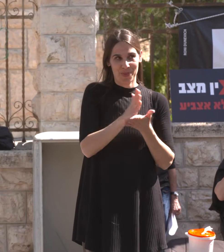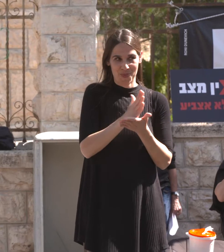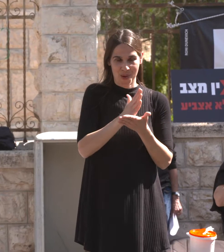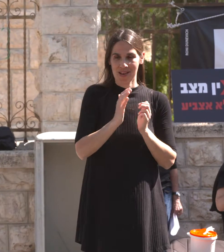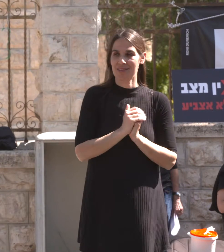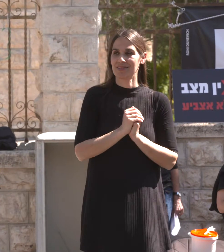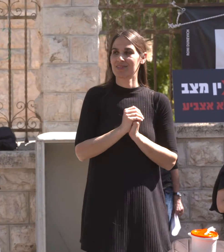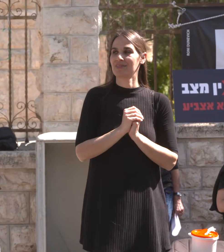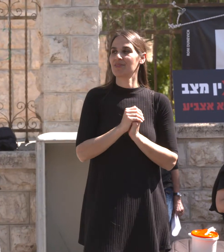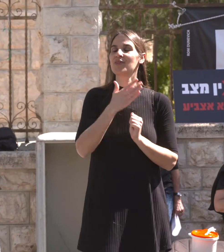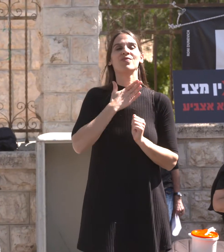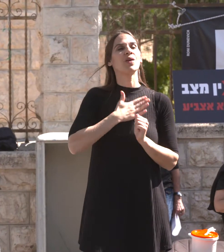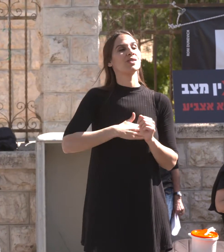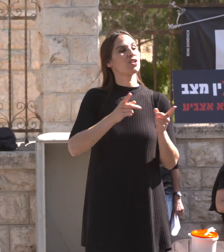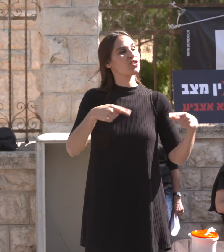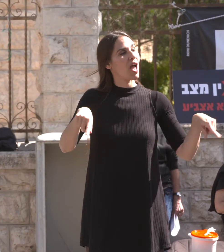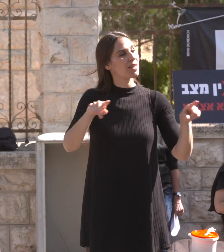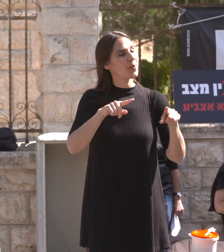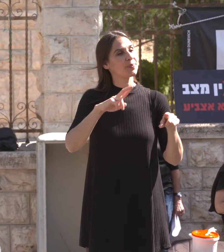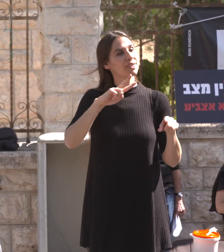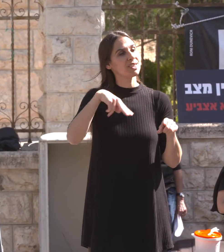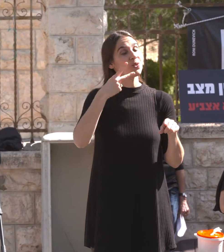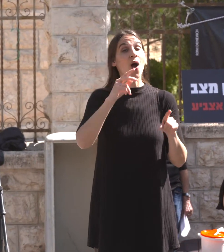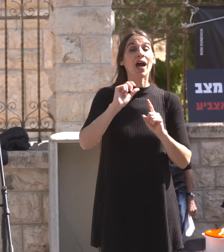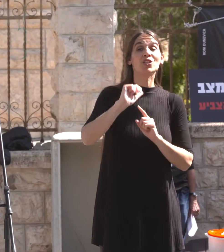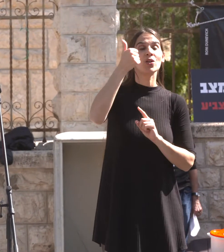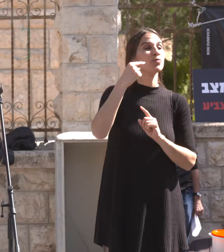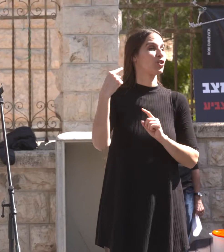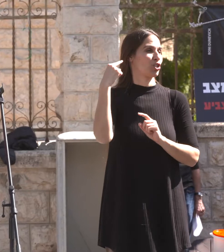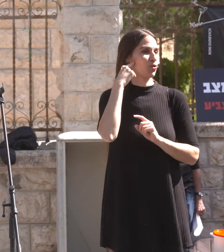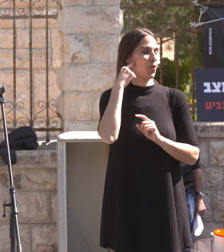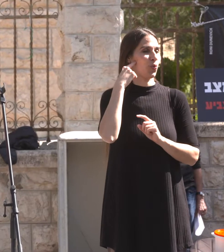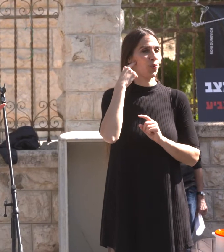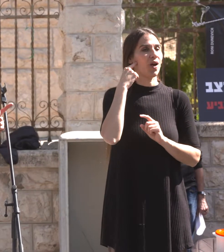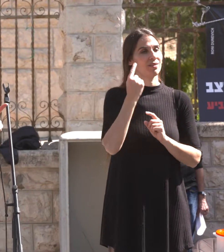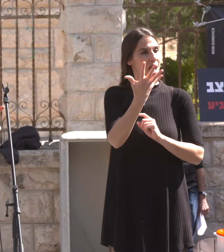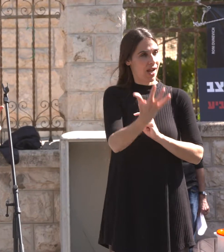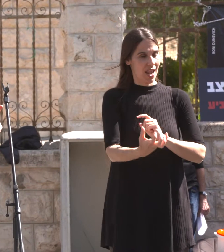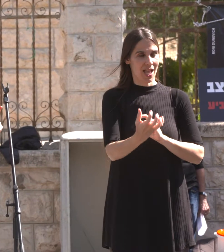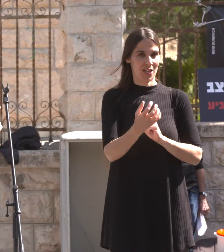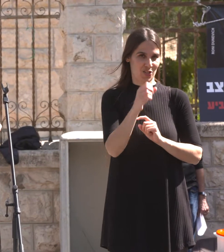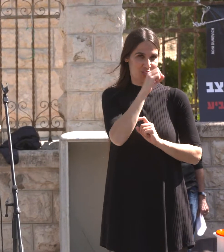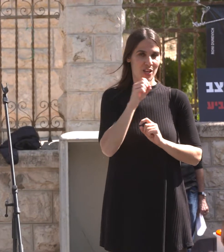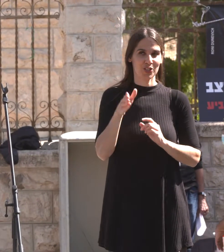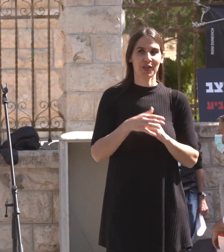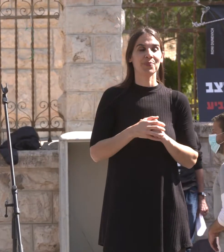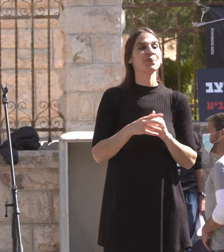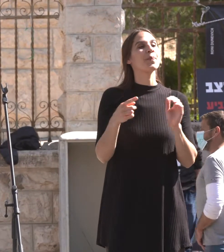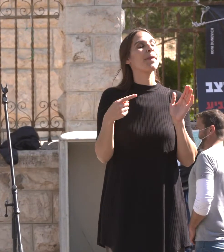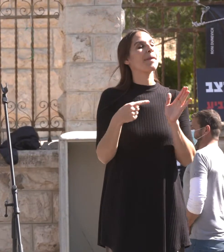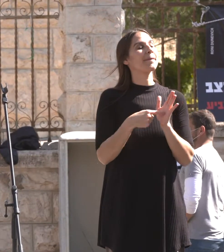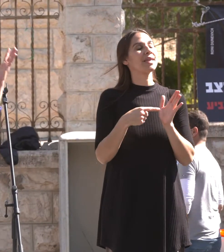מוכן, ואני רוצה שאתם תהיו הראשונים לשמוע את ההקלטה של זה, כי זה